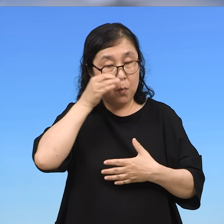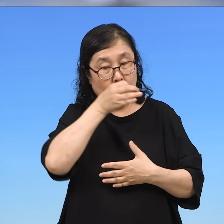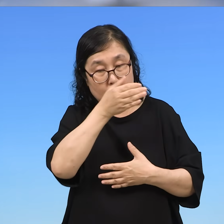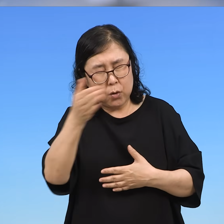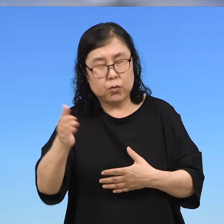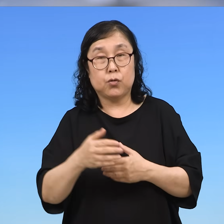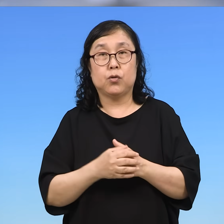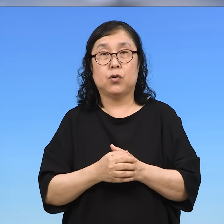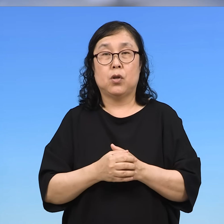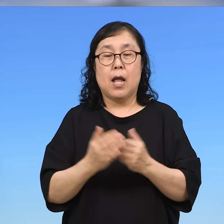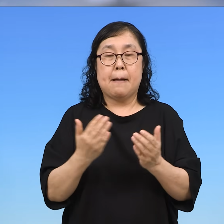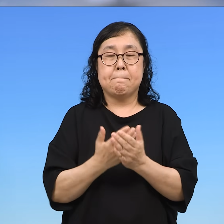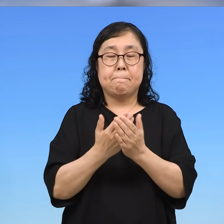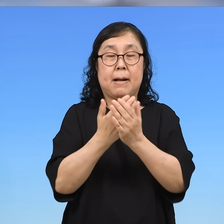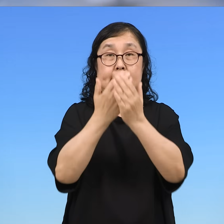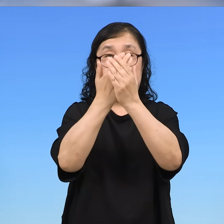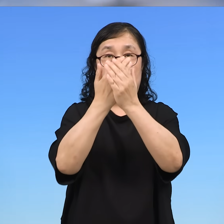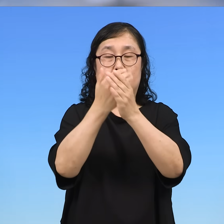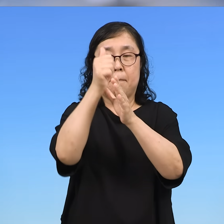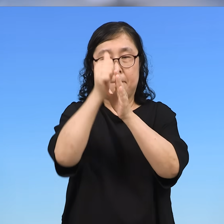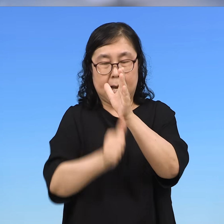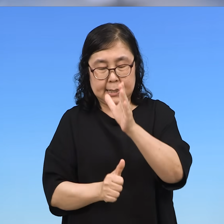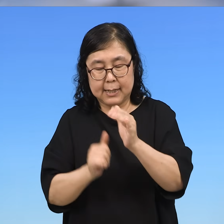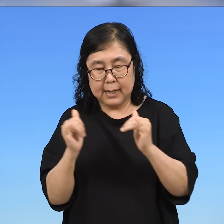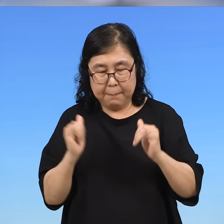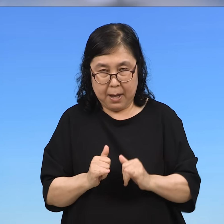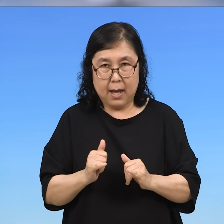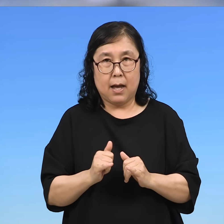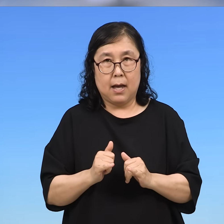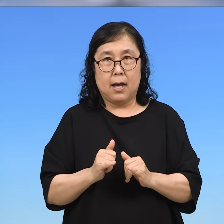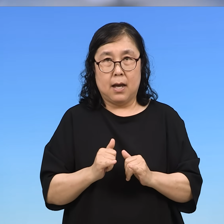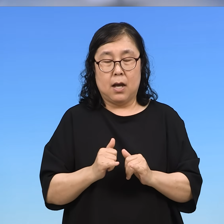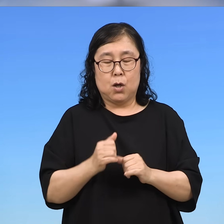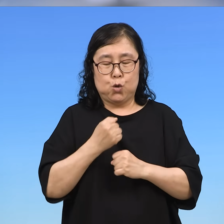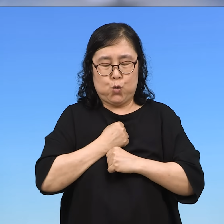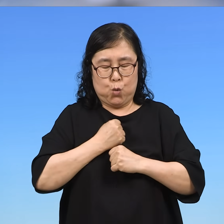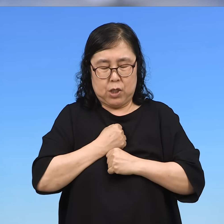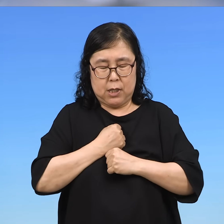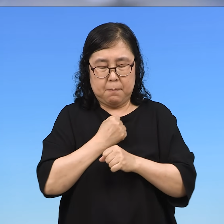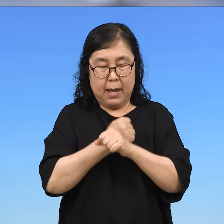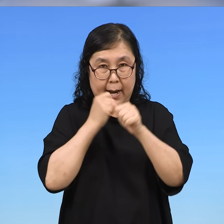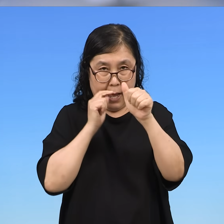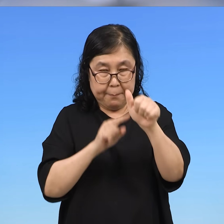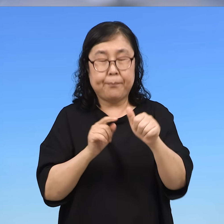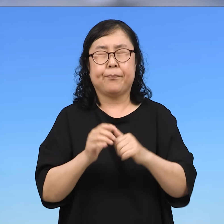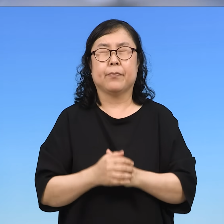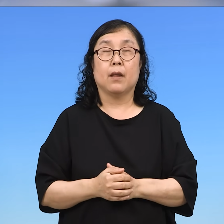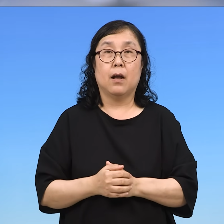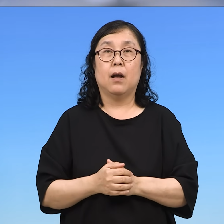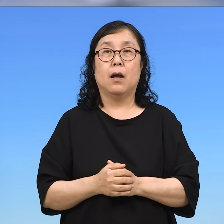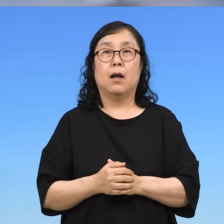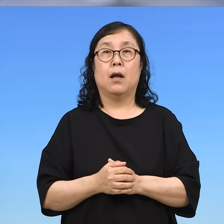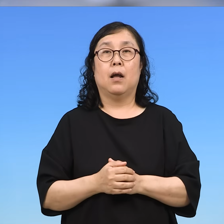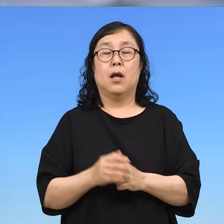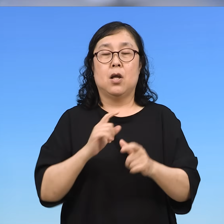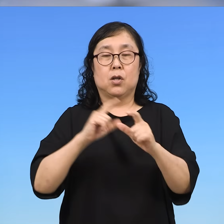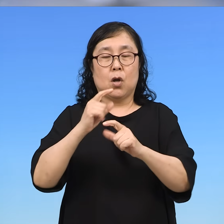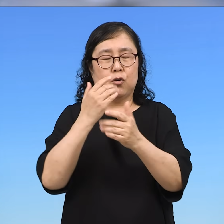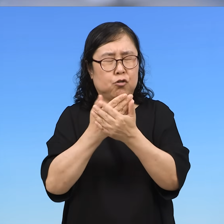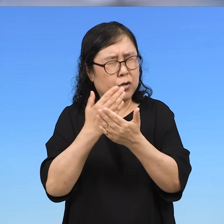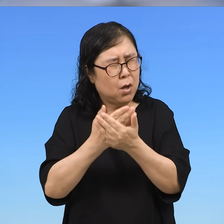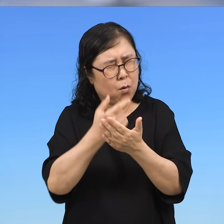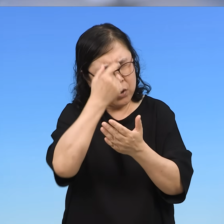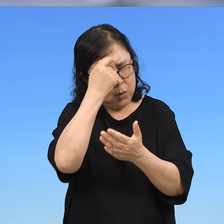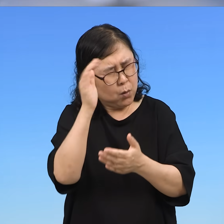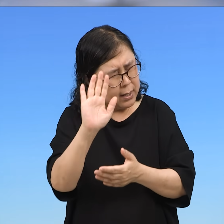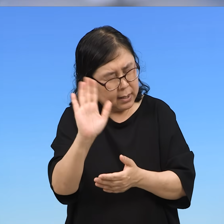보여지는 물량주의나 이런 거에 혹시나 빠지게 될까봐, 너 기도할 때 뭐 더 달라고